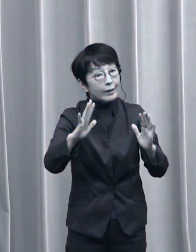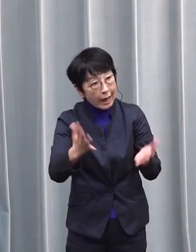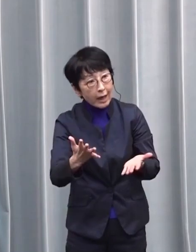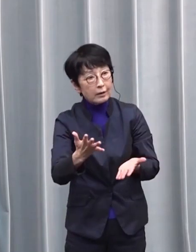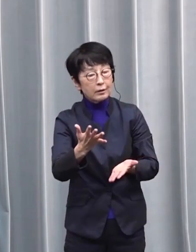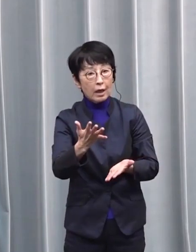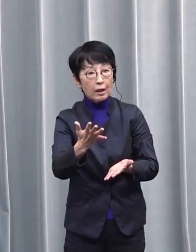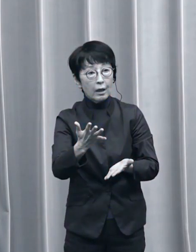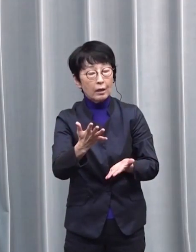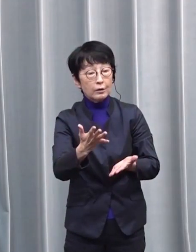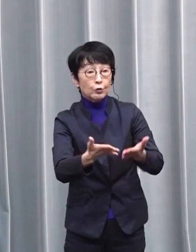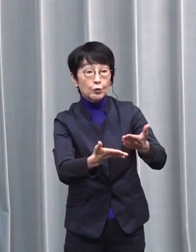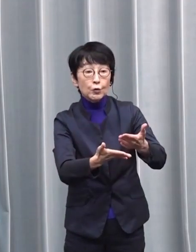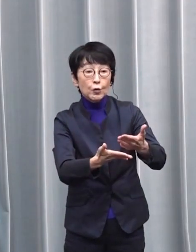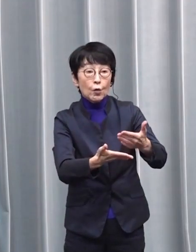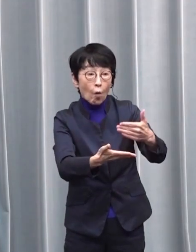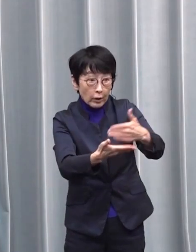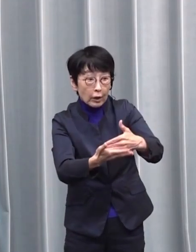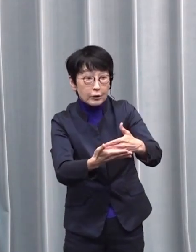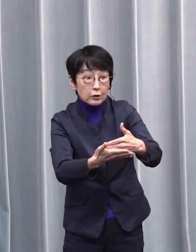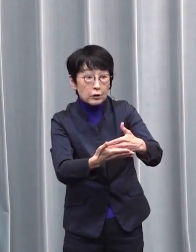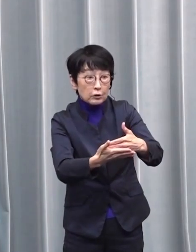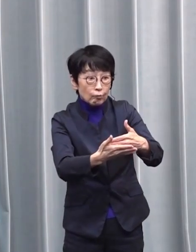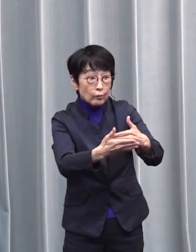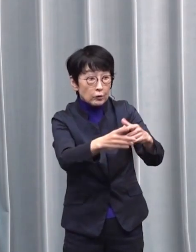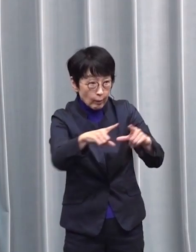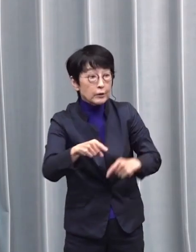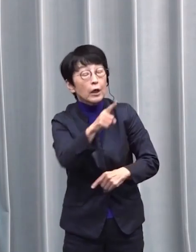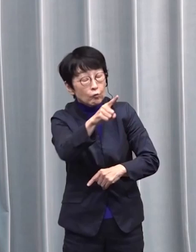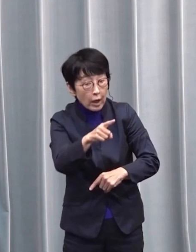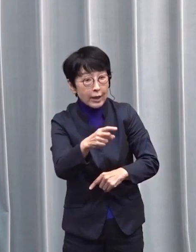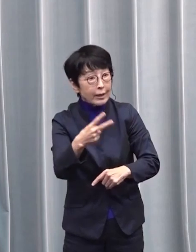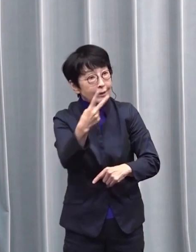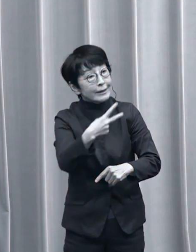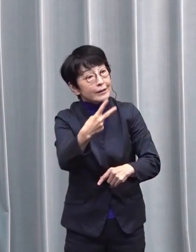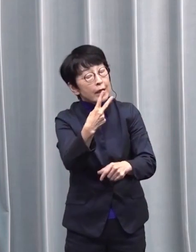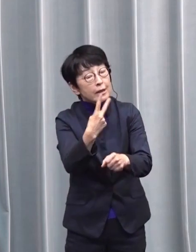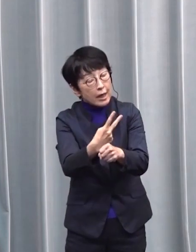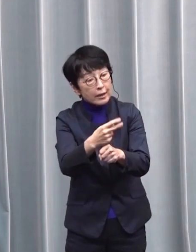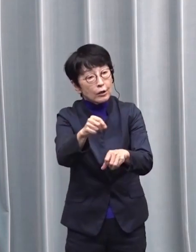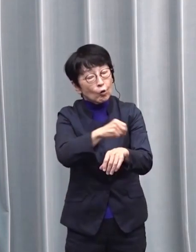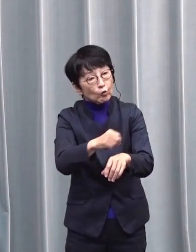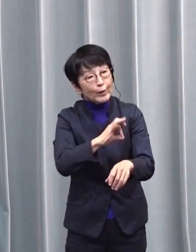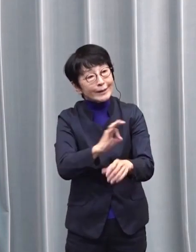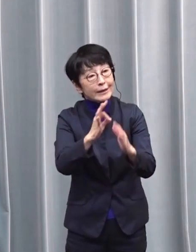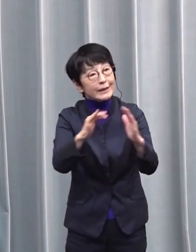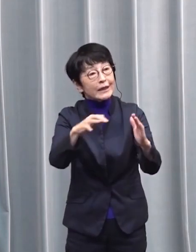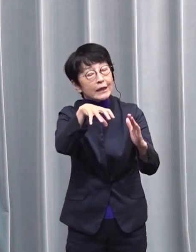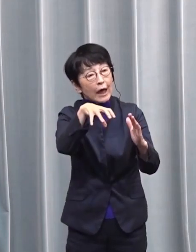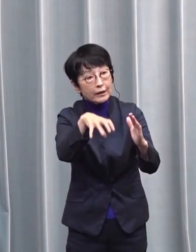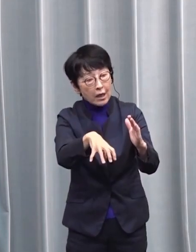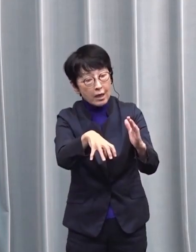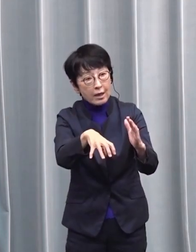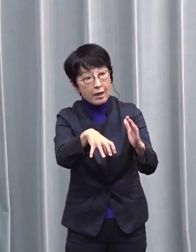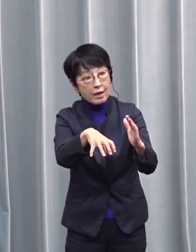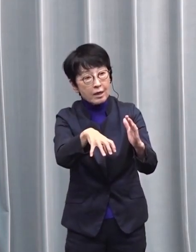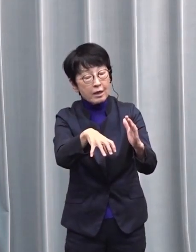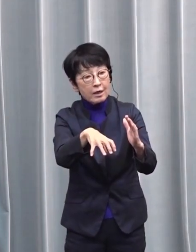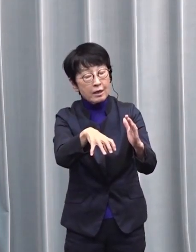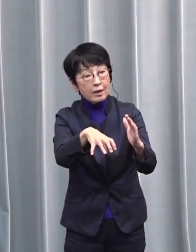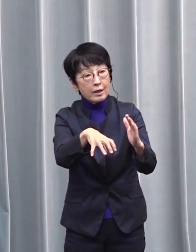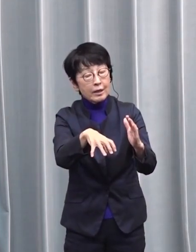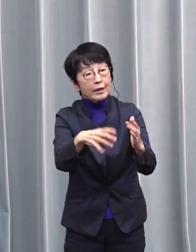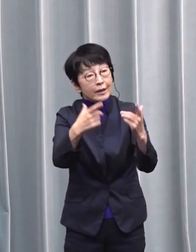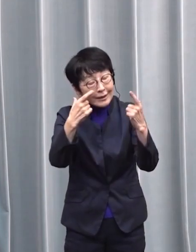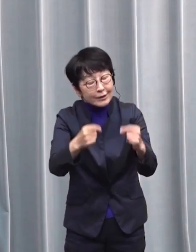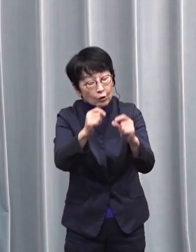なかったというお話を回答されましたよね、私に。2000年に特別委員会で、きちん